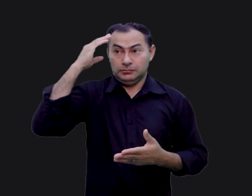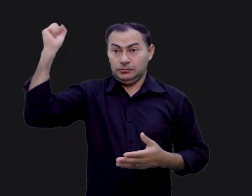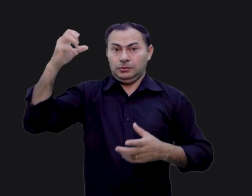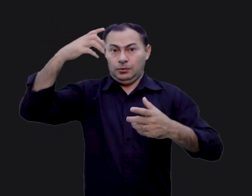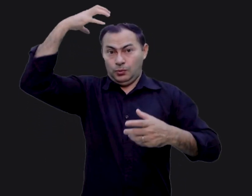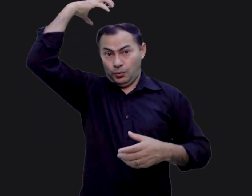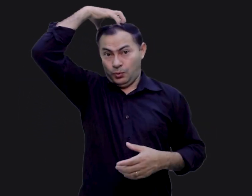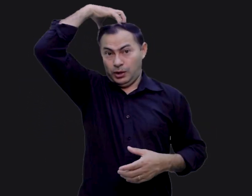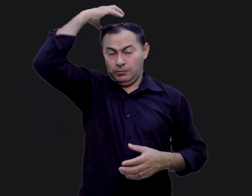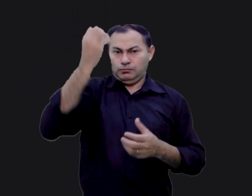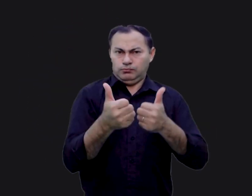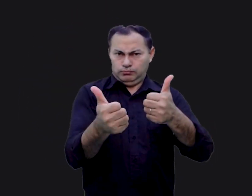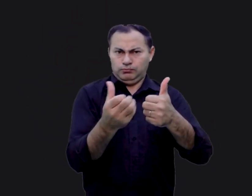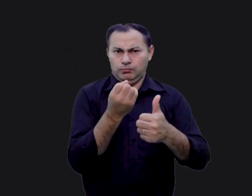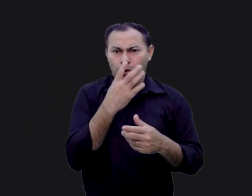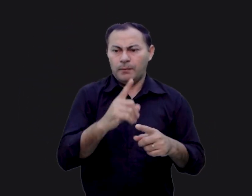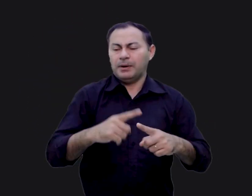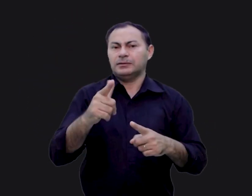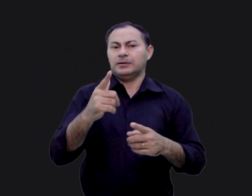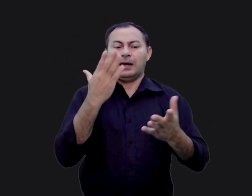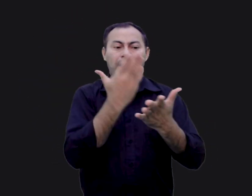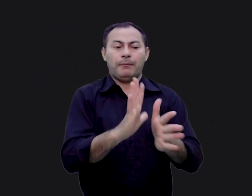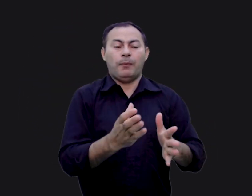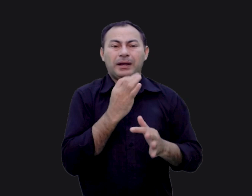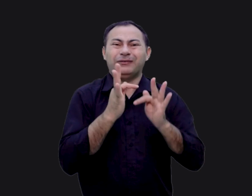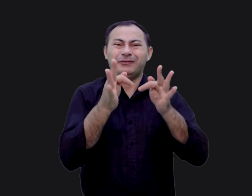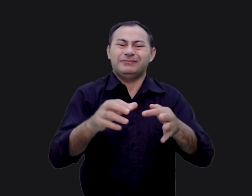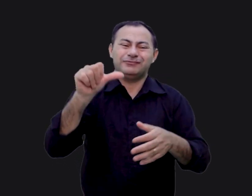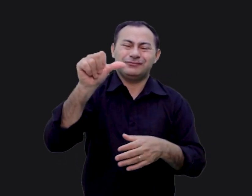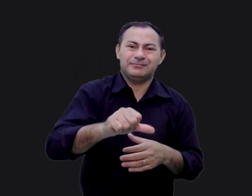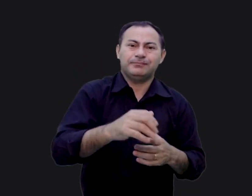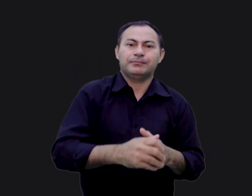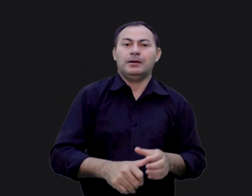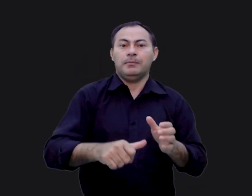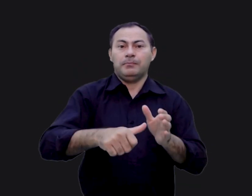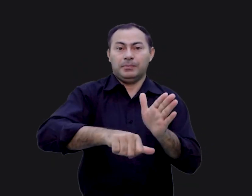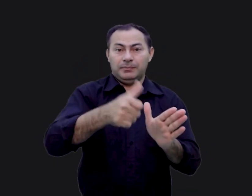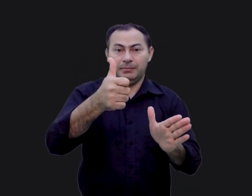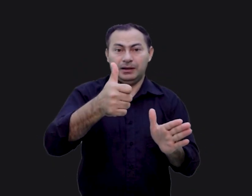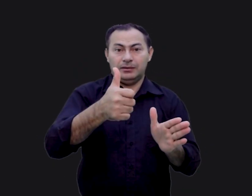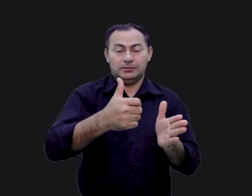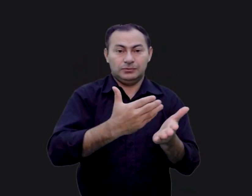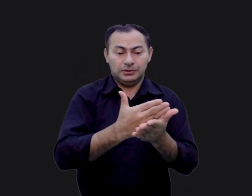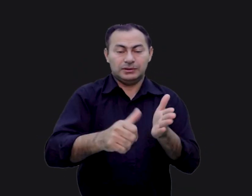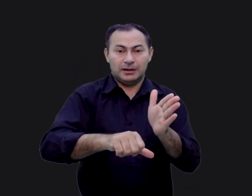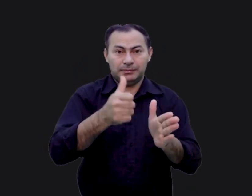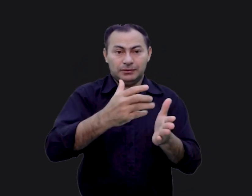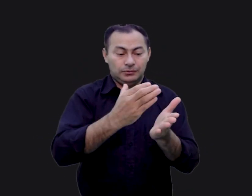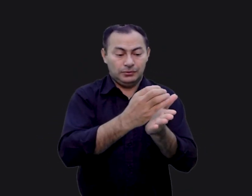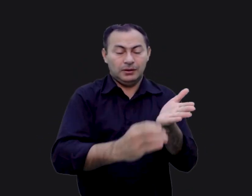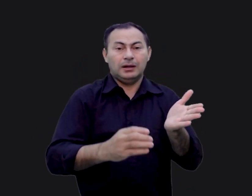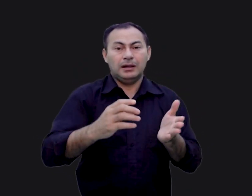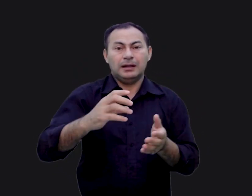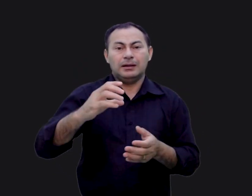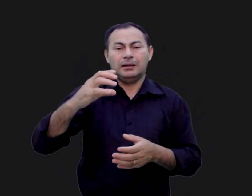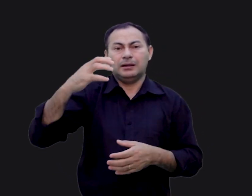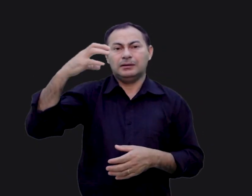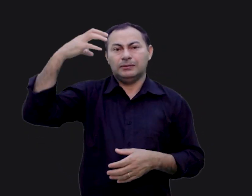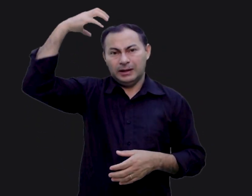Salomão foi um rei muito bom, mas ele não terminou bem. Nos primeiros capítulos do livro de Reis, Davi, o pai de